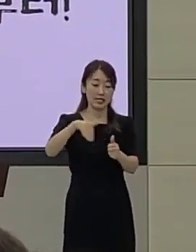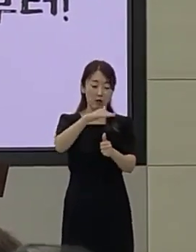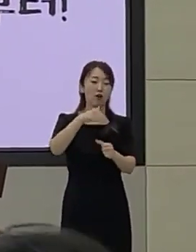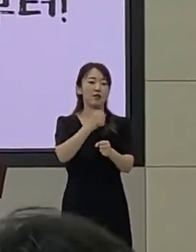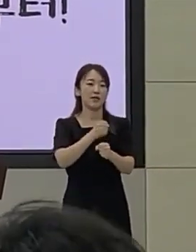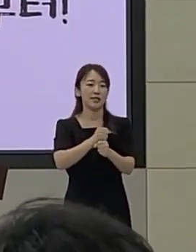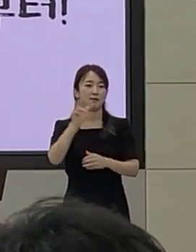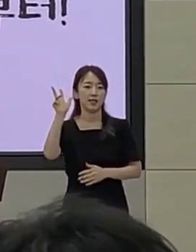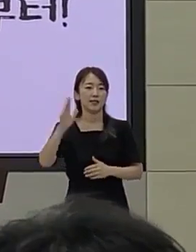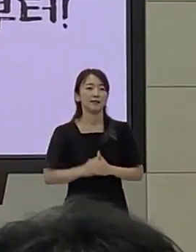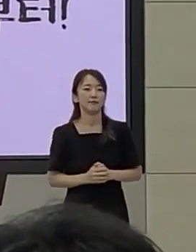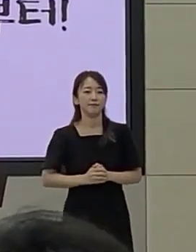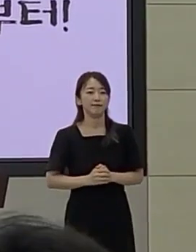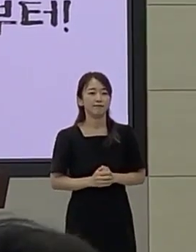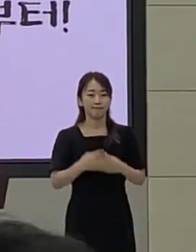만들어 가겠습니다.